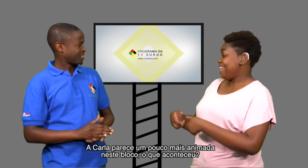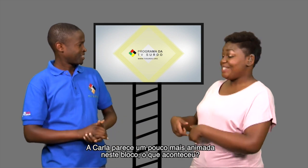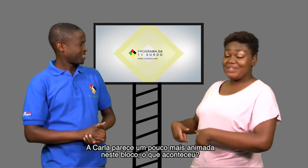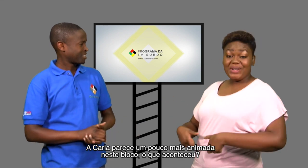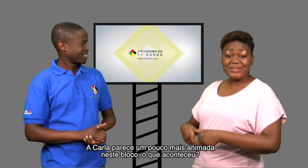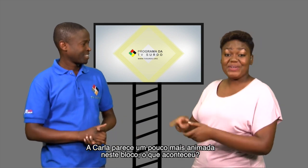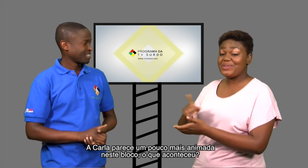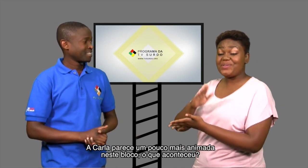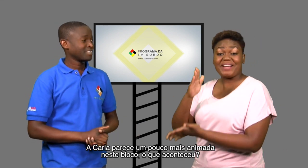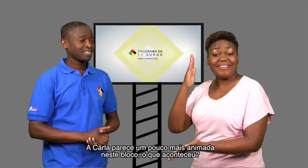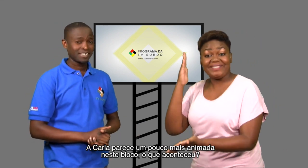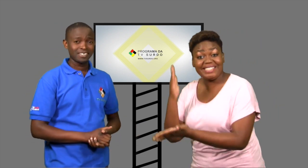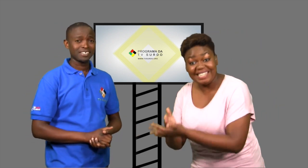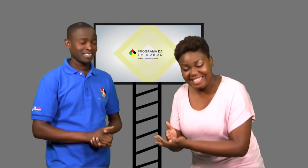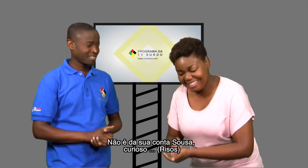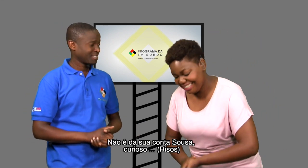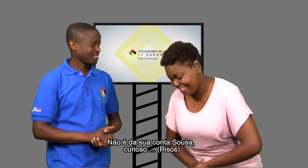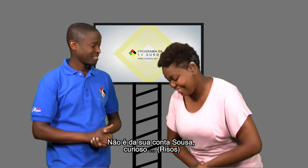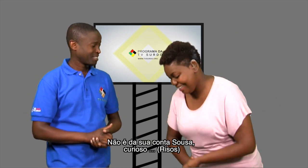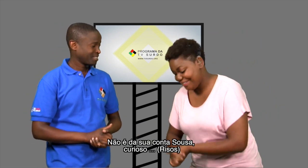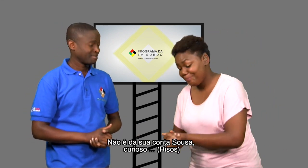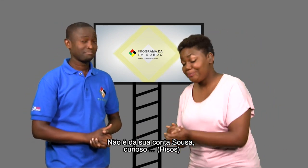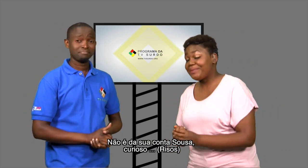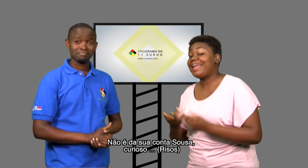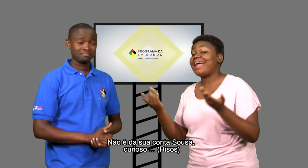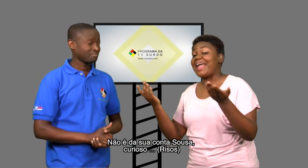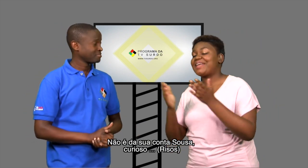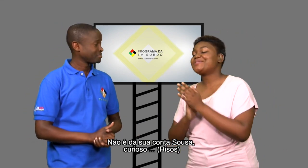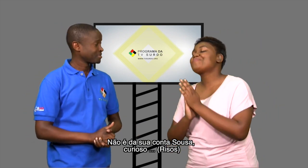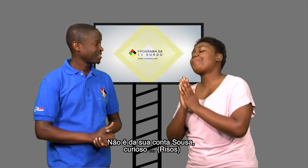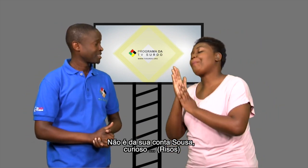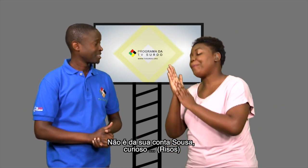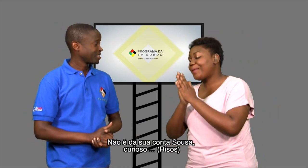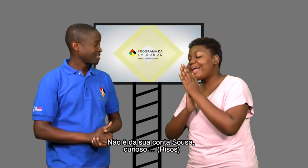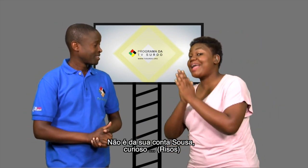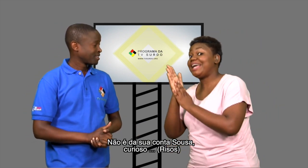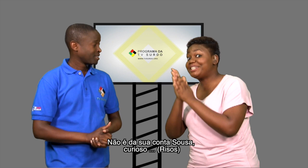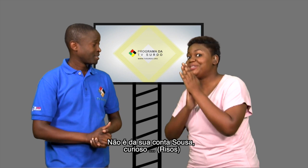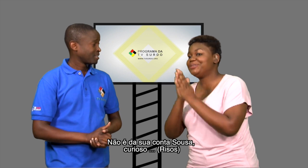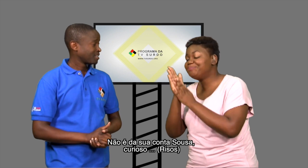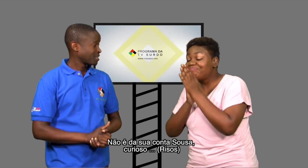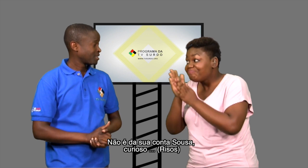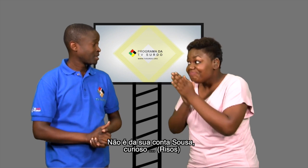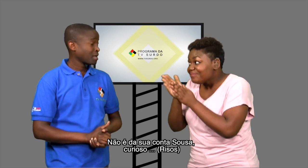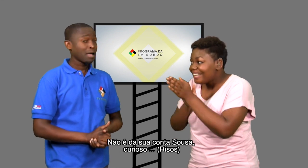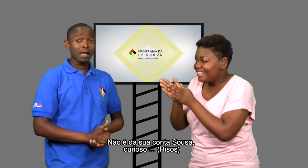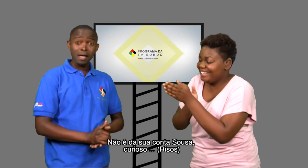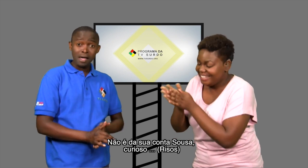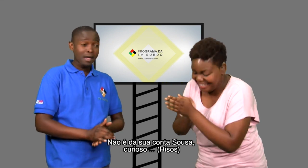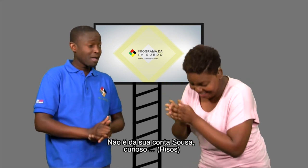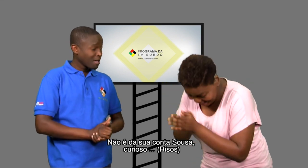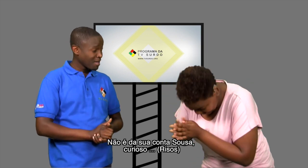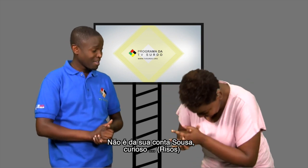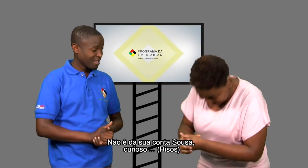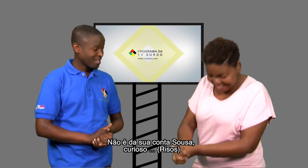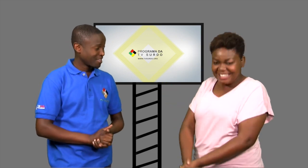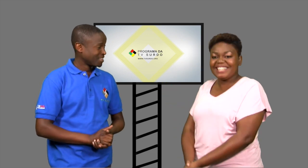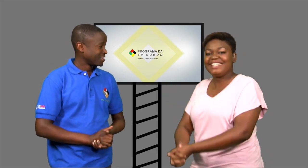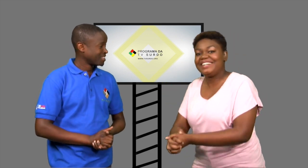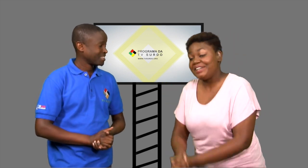bloco. O que aconteceu? Não é da sua conta, Souza. Curioso.